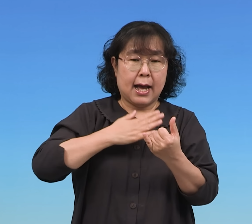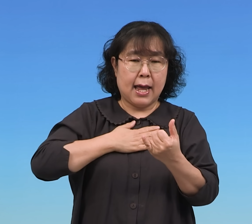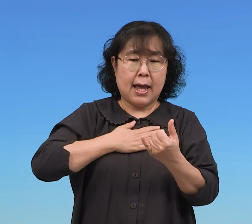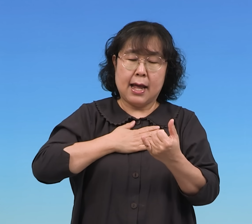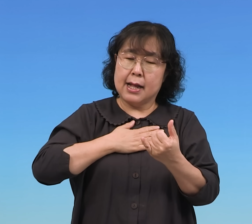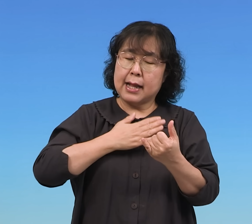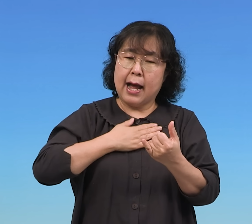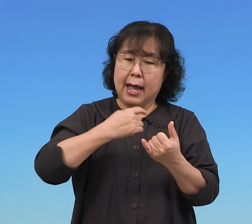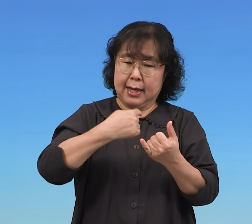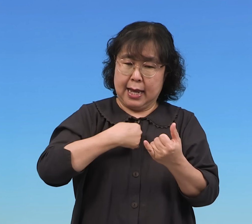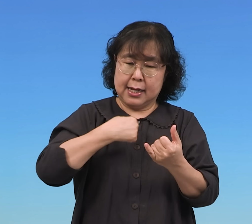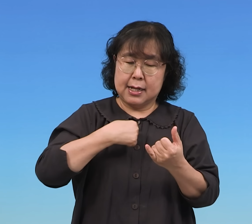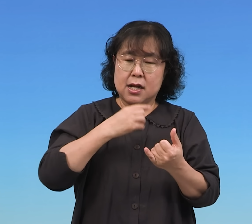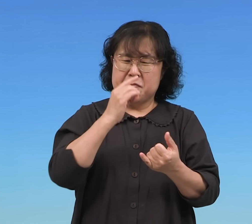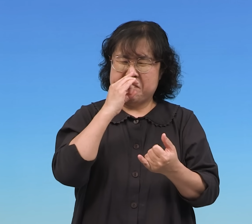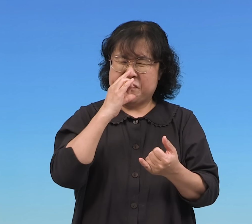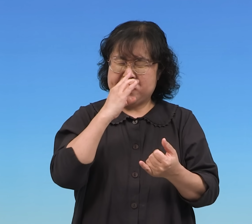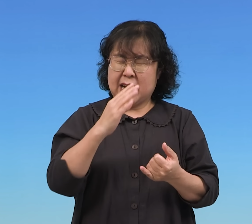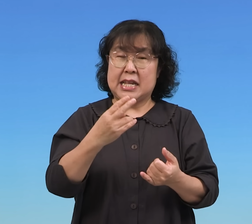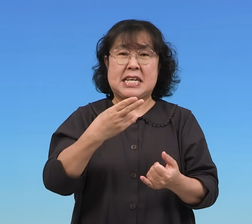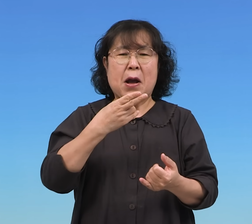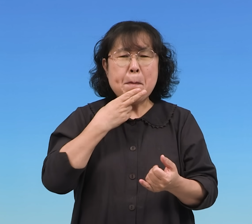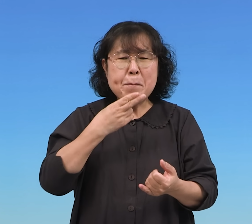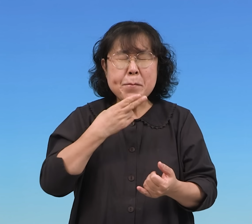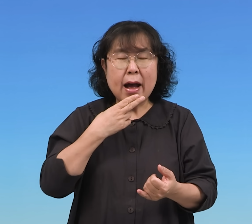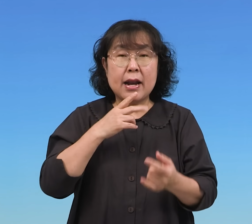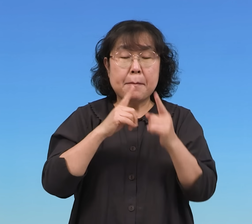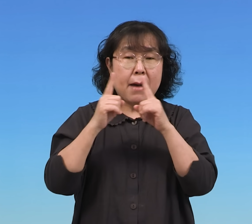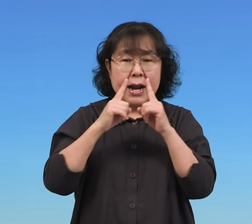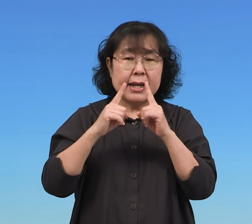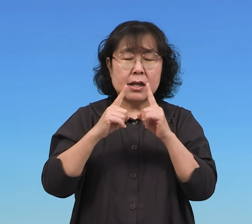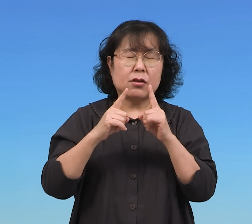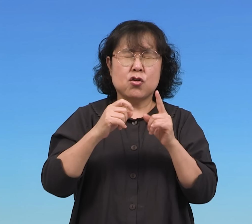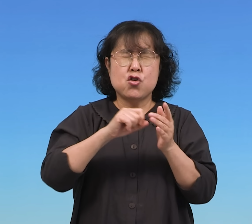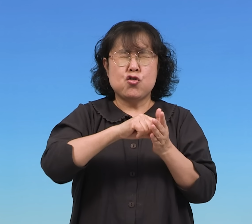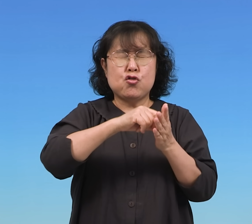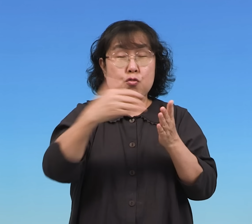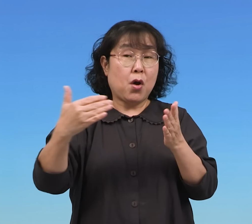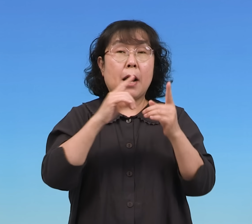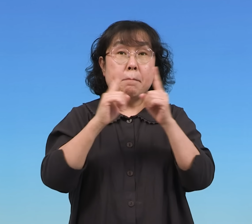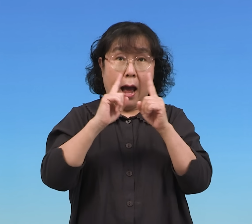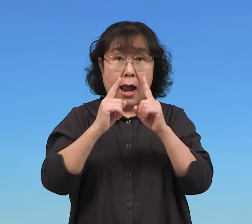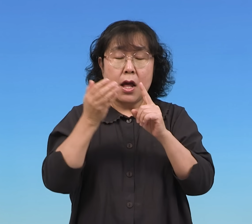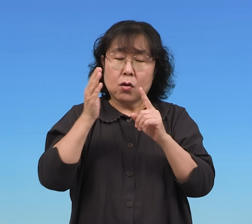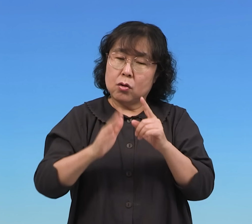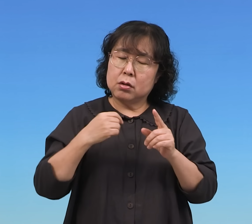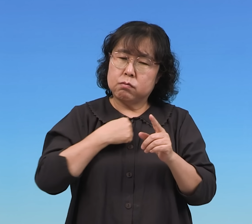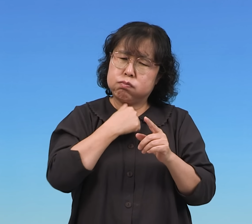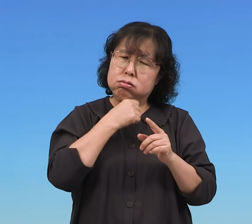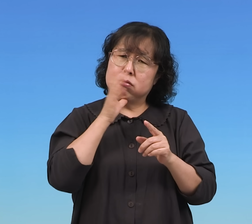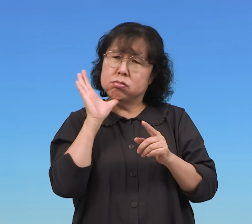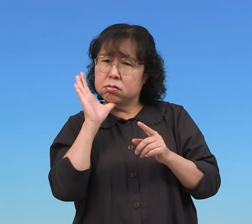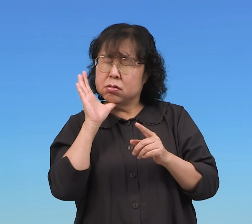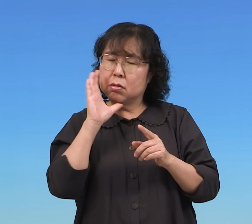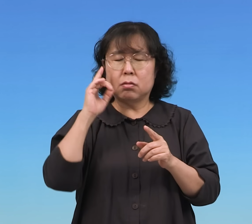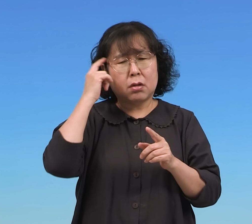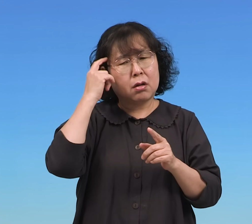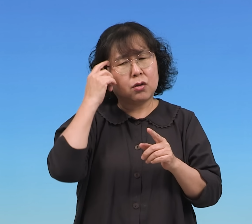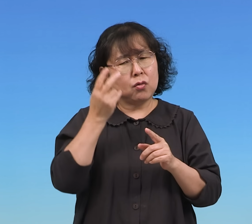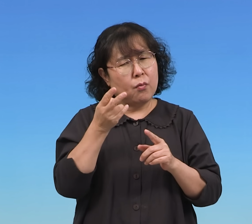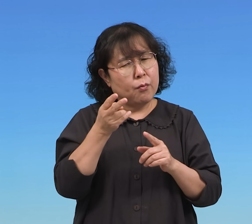됐는데요. 근데 제가 이제 그 나이가 좀 들어가면서 이것들을 다시 생각해 보니까 이게 꼭